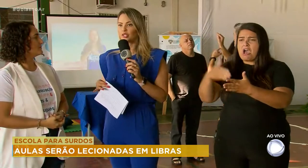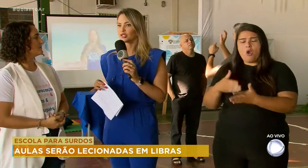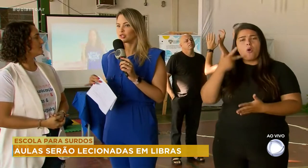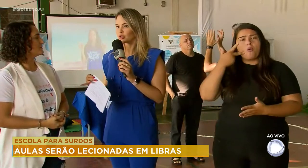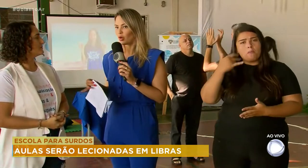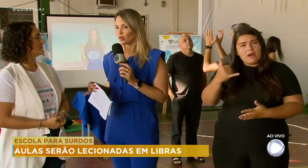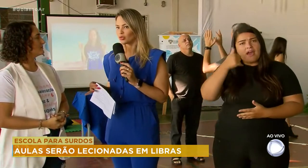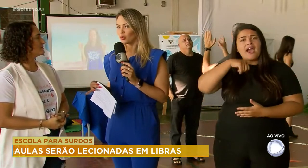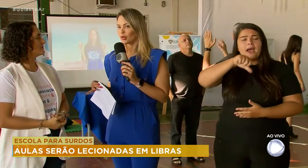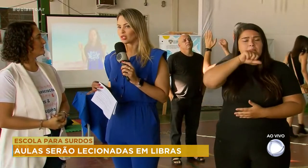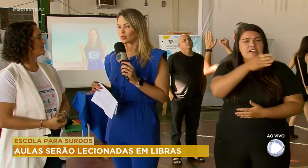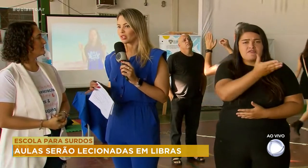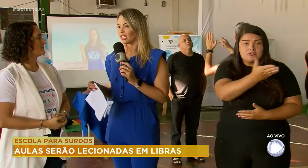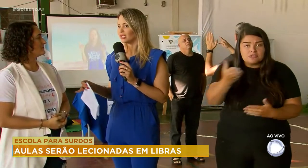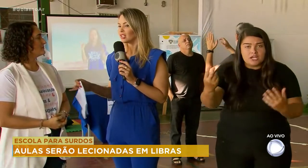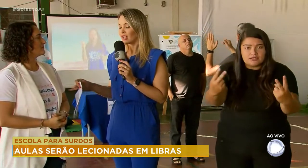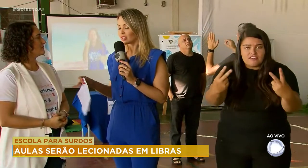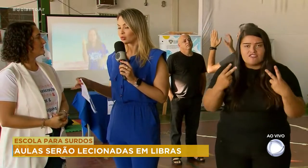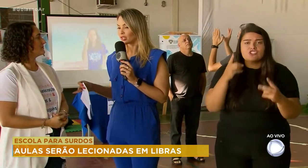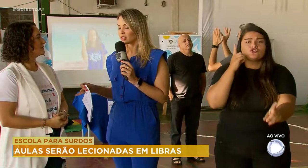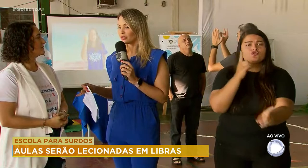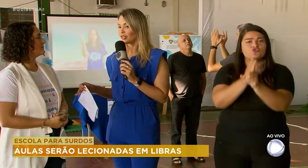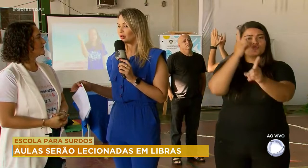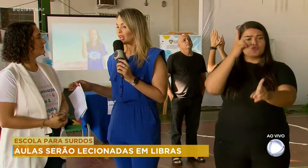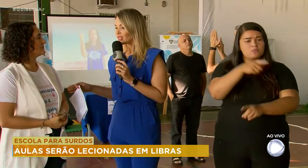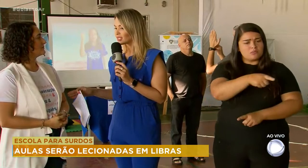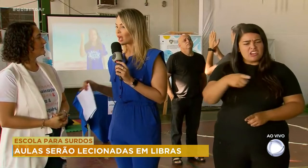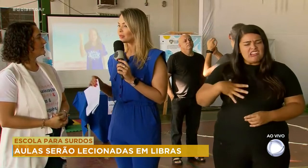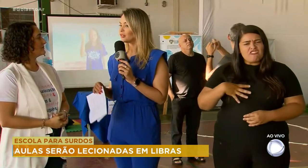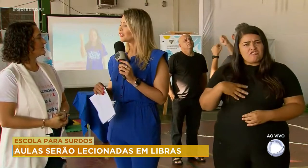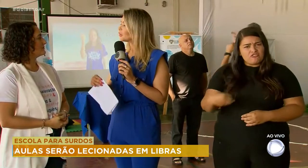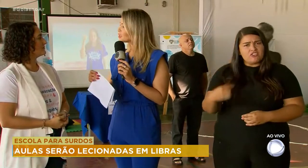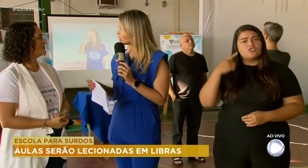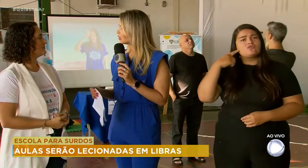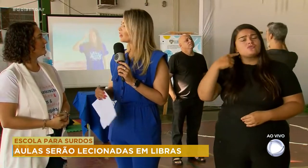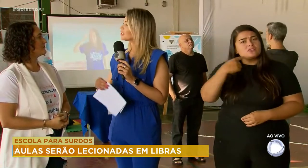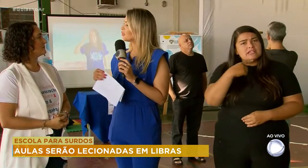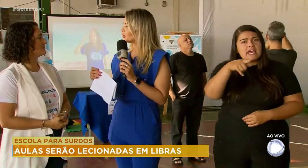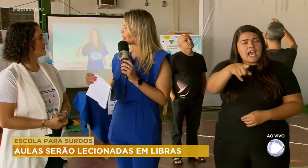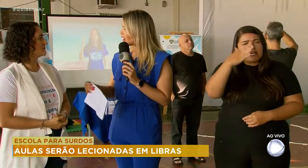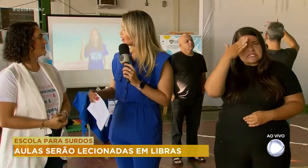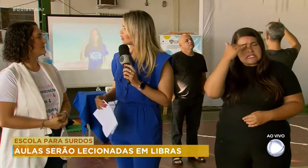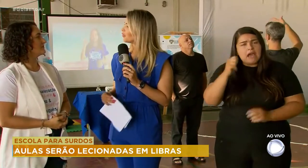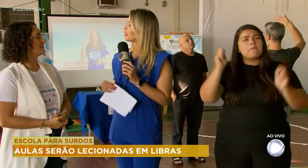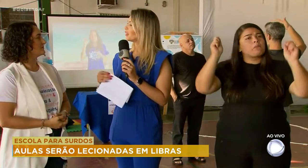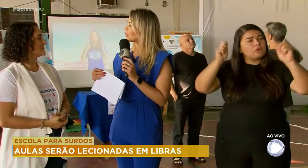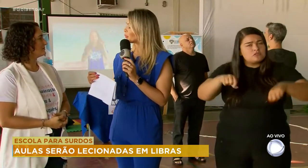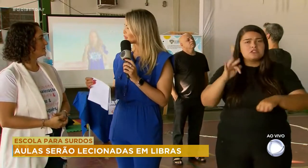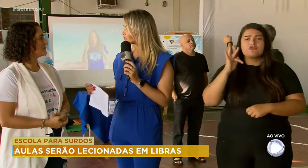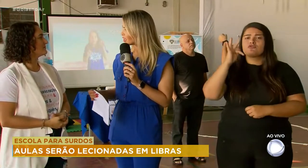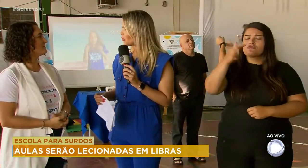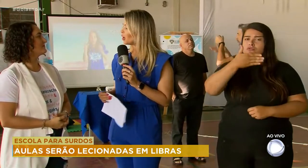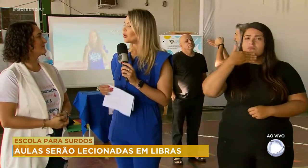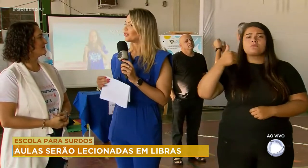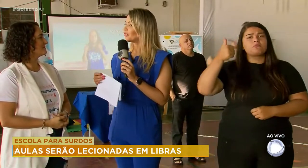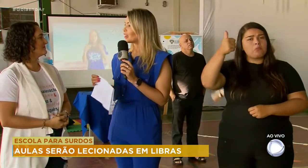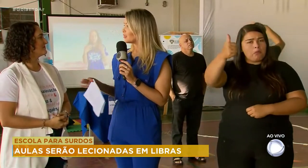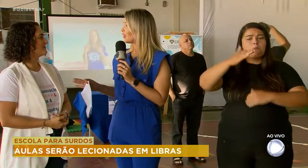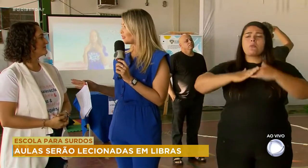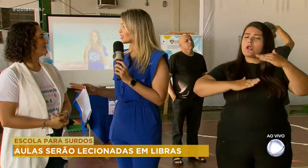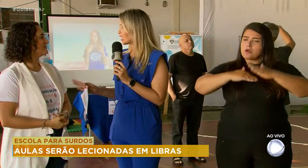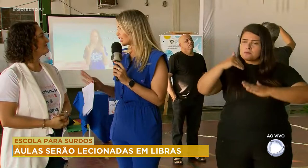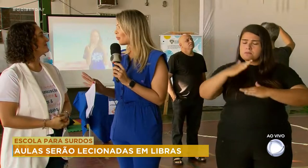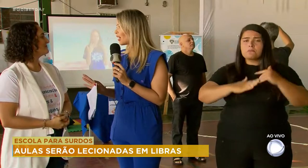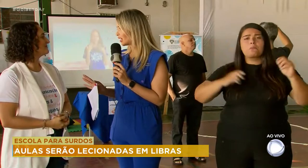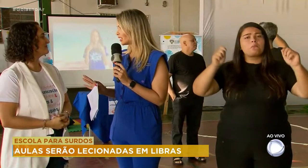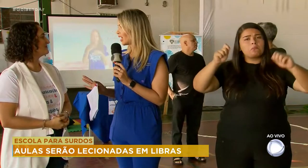que estão vendo a gente, descobriu essa surdez do filho. Sabe que o filho, sim, vai se formar, o filho vai ter uma profissão, o filho vai